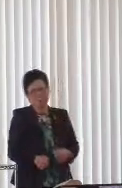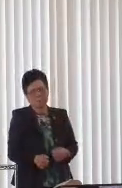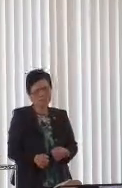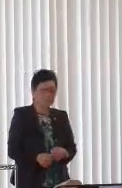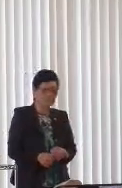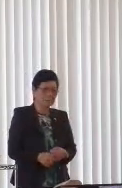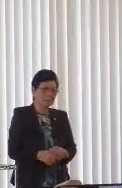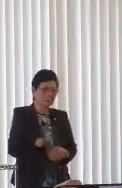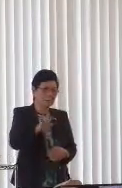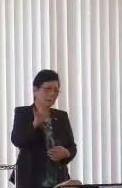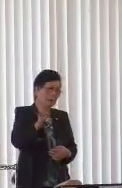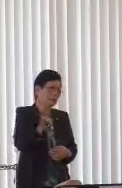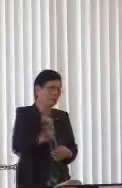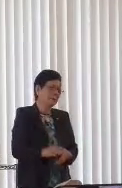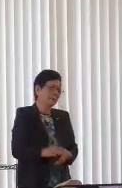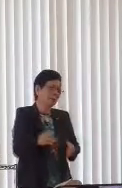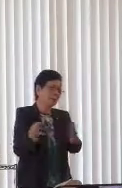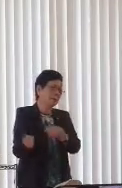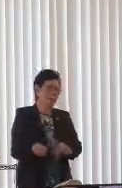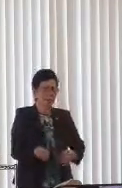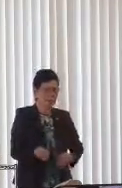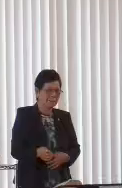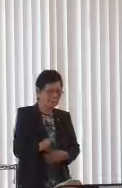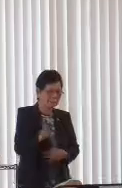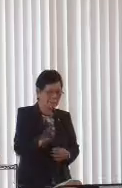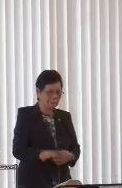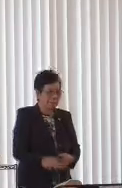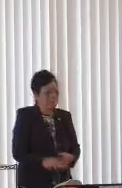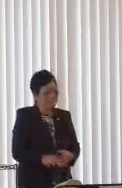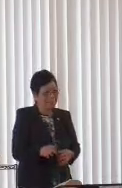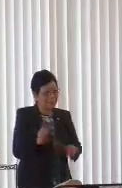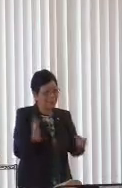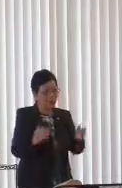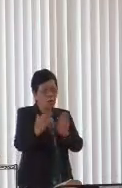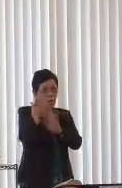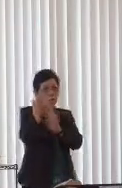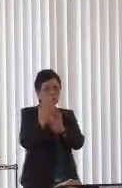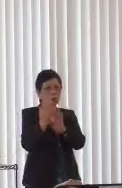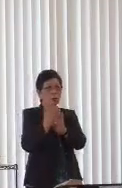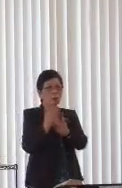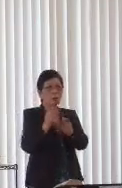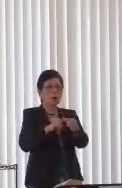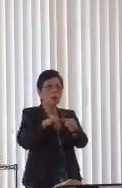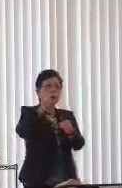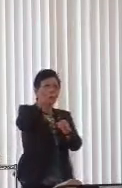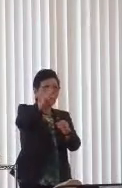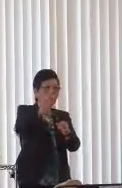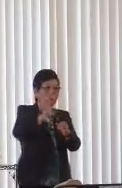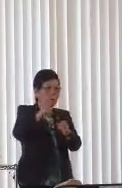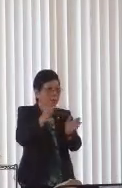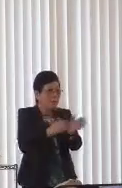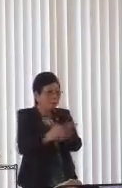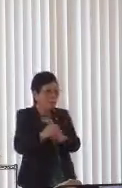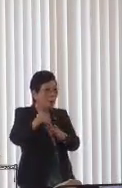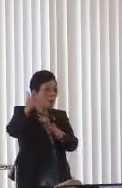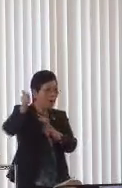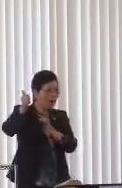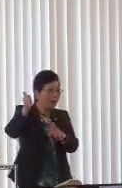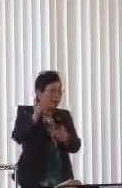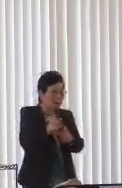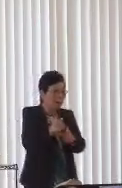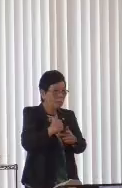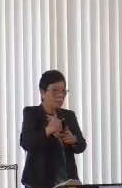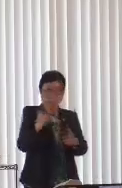もし私がね、いよいよ来年再臨来ますって、もしここで言うようなことがあったら、即刻クビ